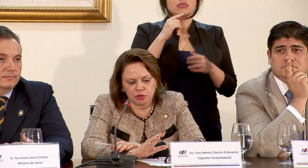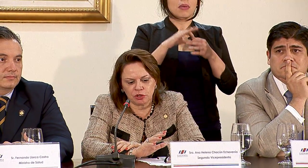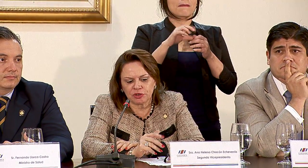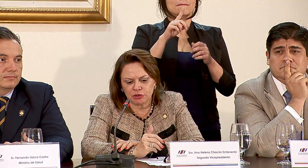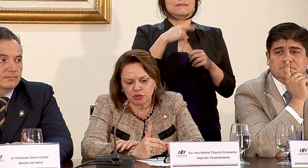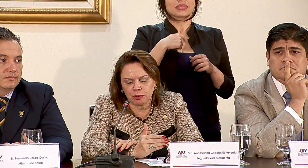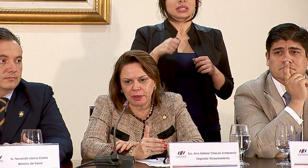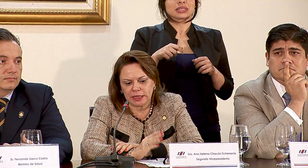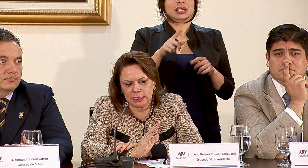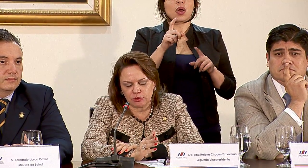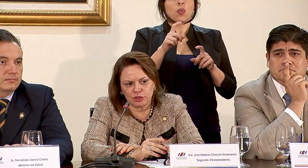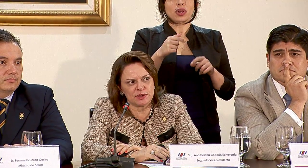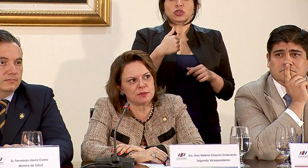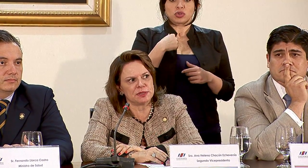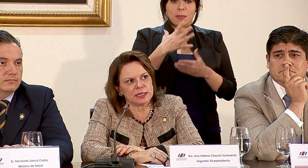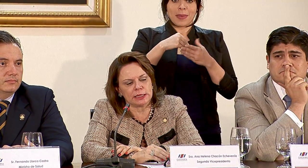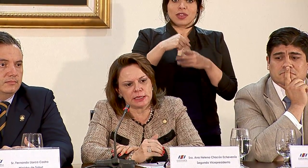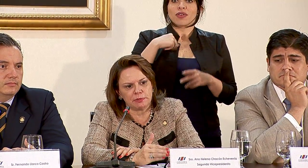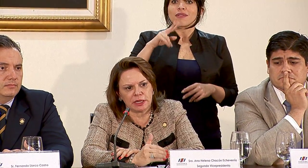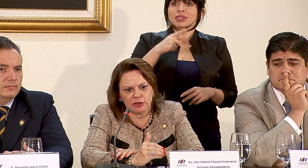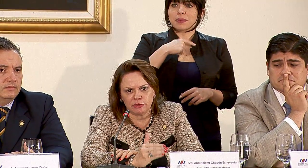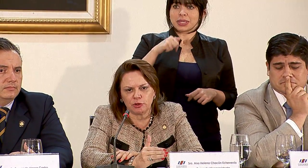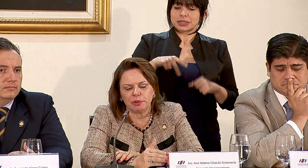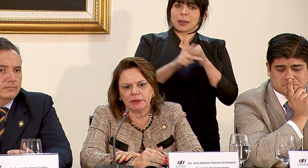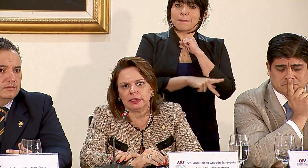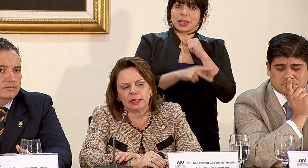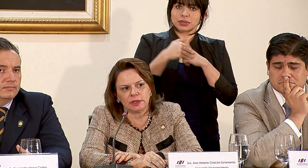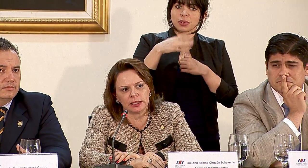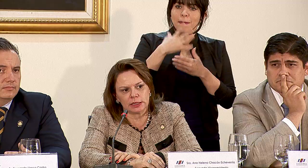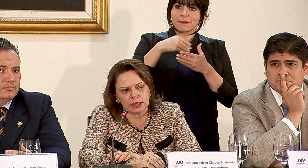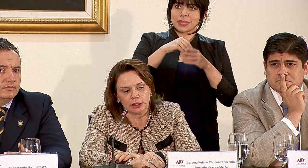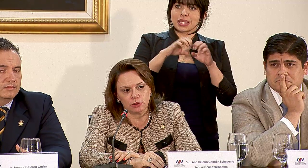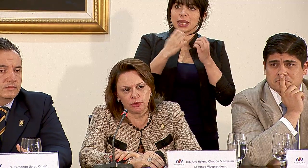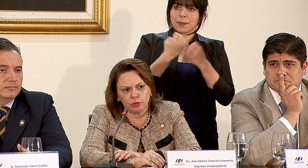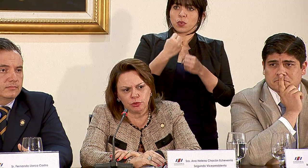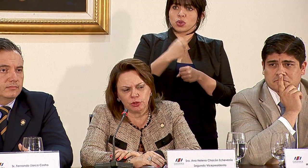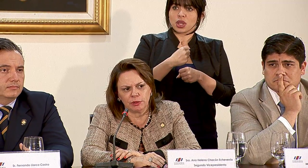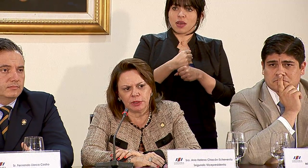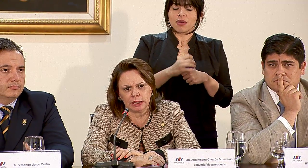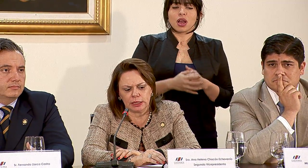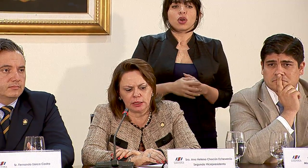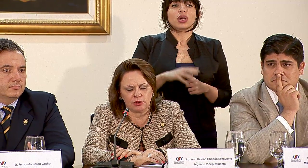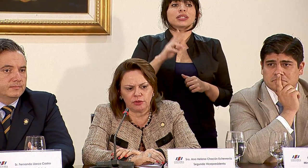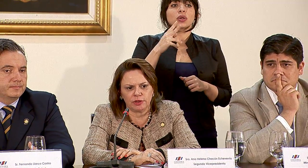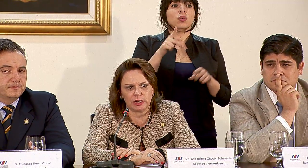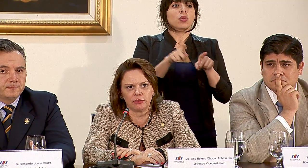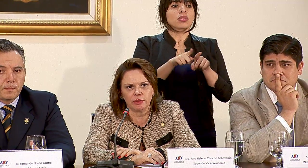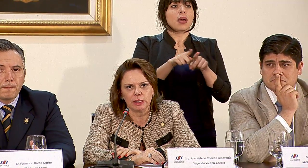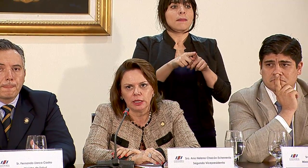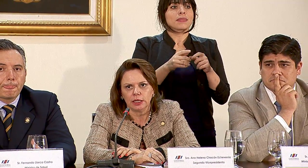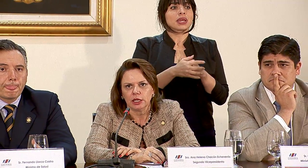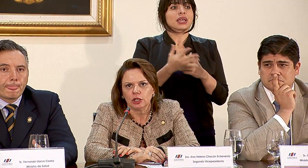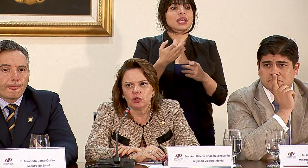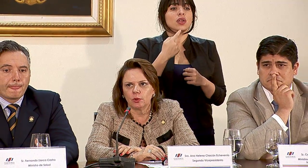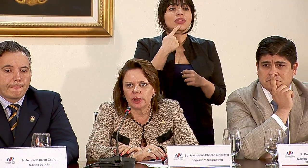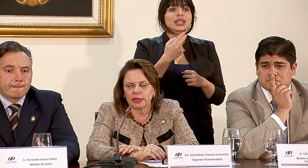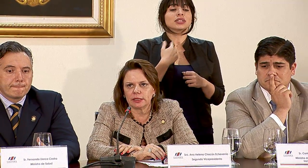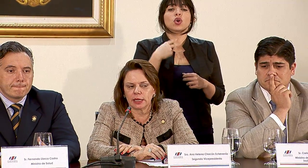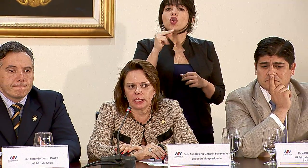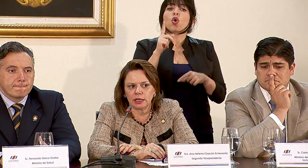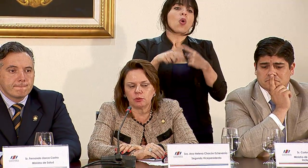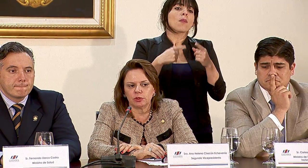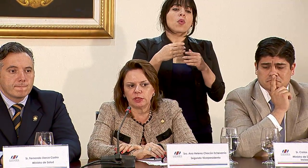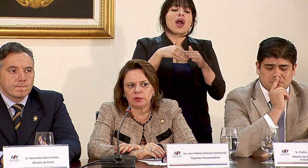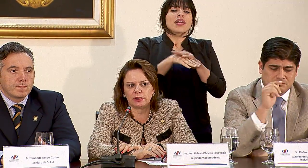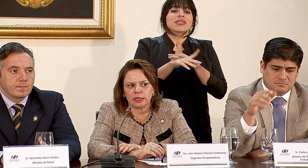bueno no es que yo soy parte yo soy la vicepresidenta de este país y soy parte del gabinete lo segundo también que quiero decir es no voy